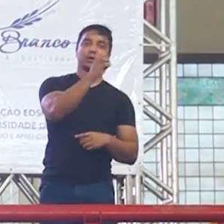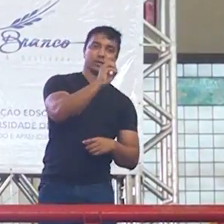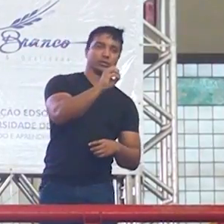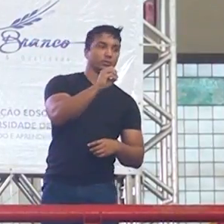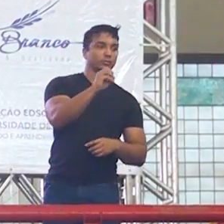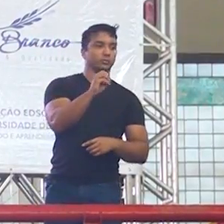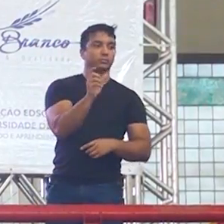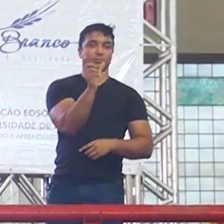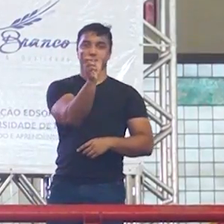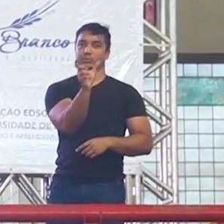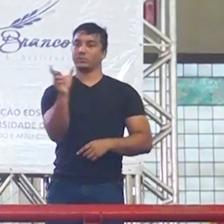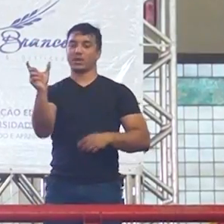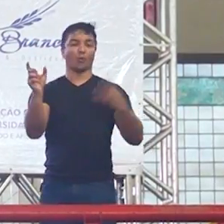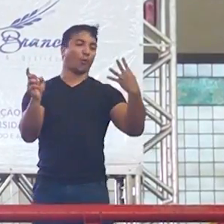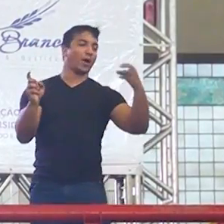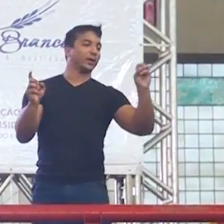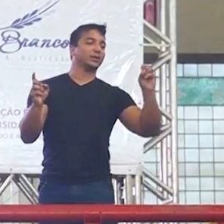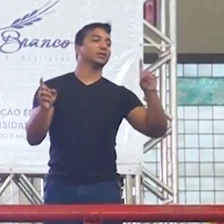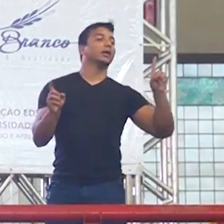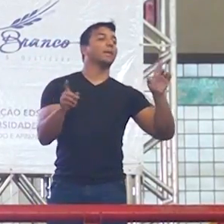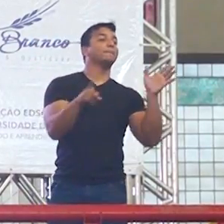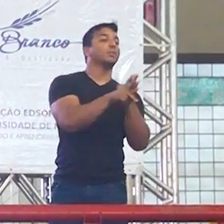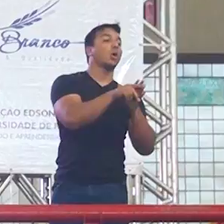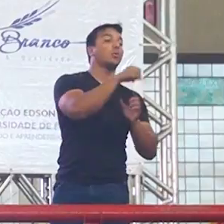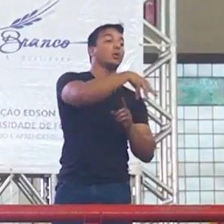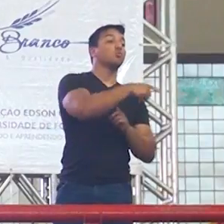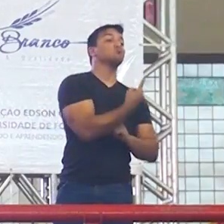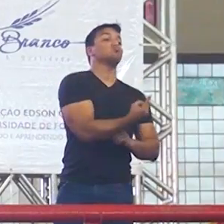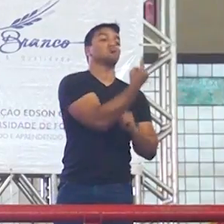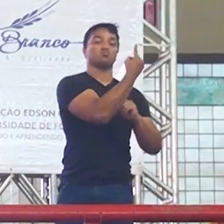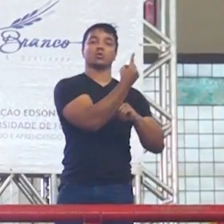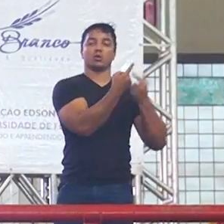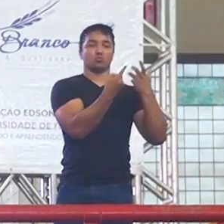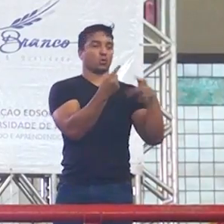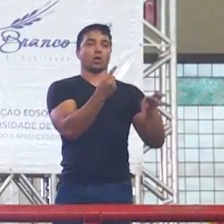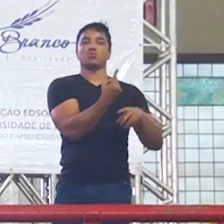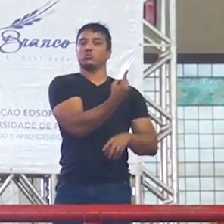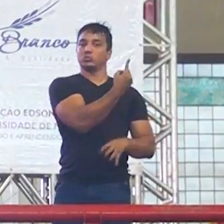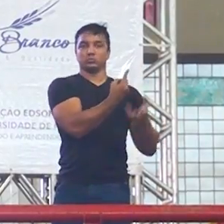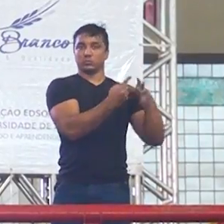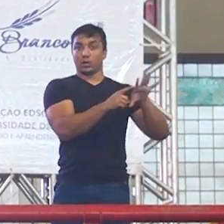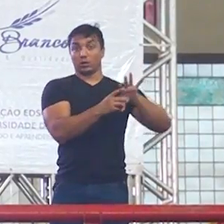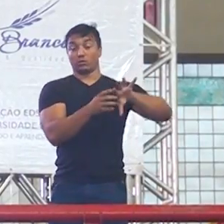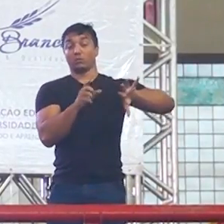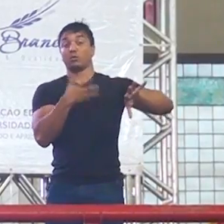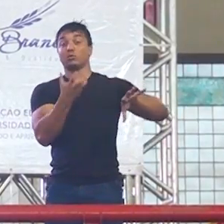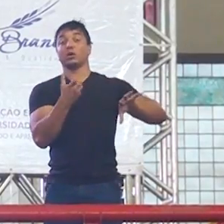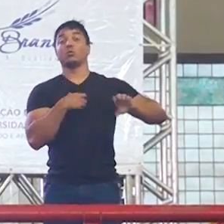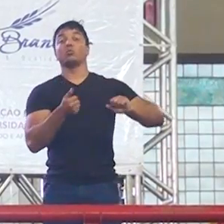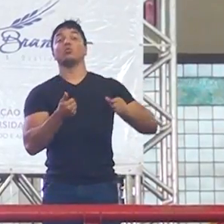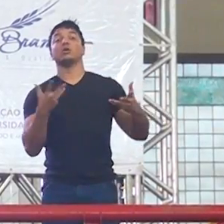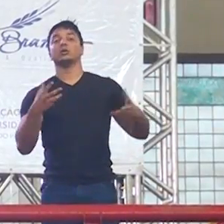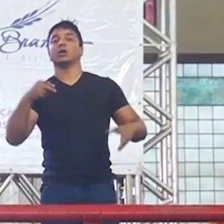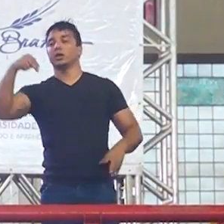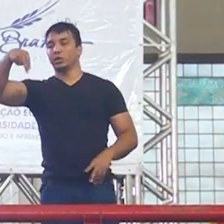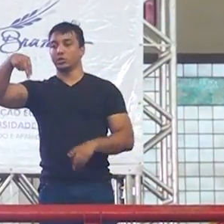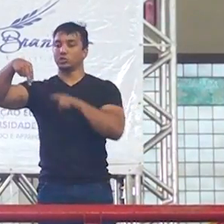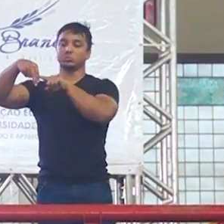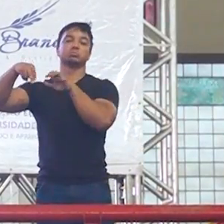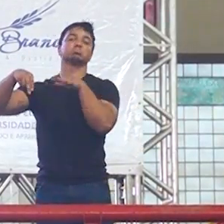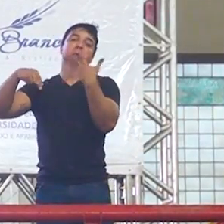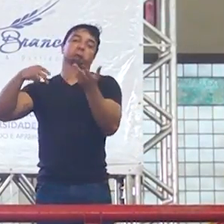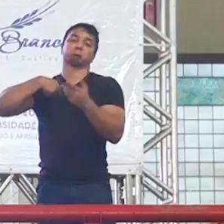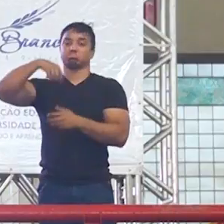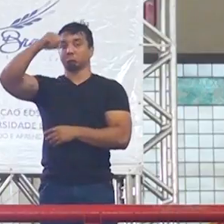40. Porque 40 é a potência de uma lâmpada. E eu não quero uma lâmpada, eu quero quantos? N, eu não